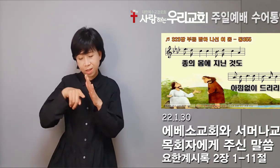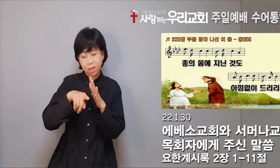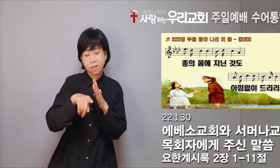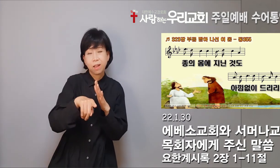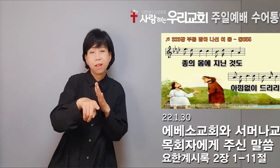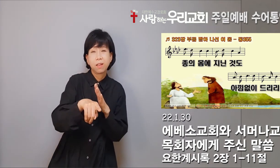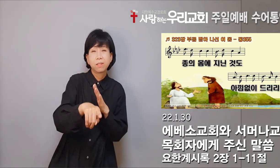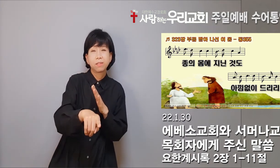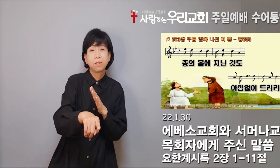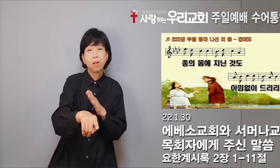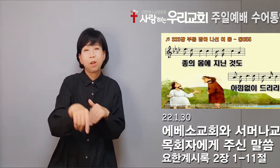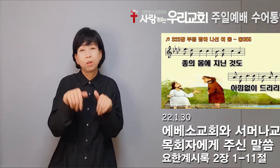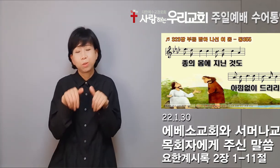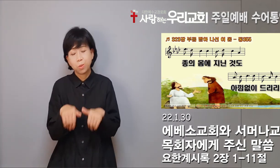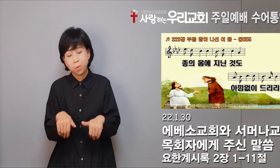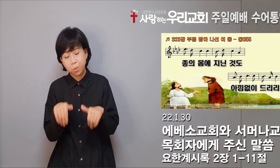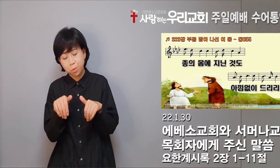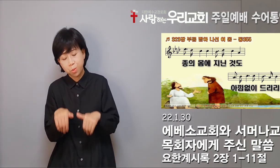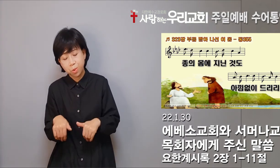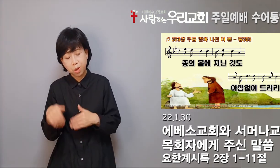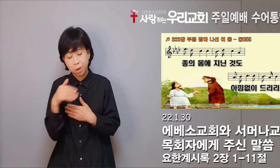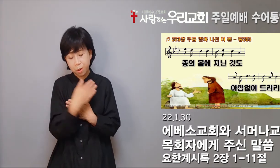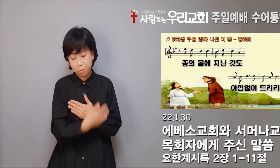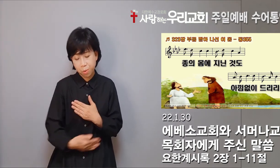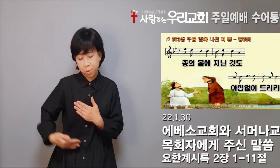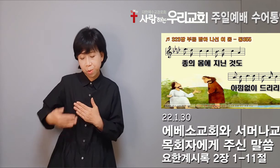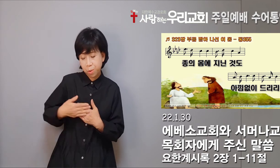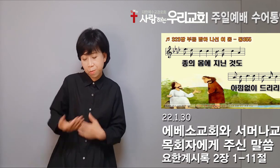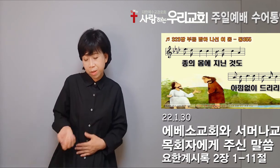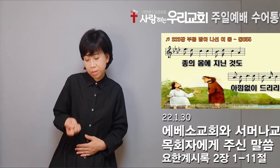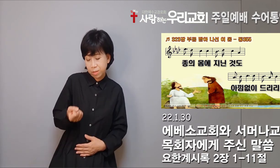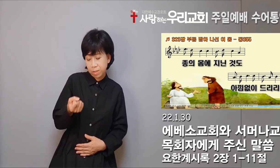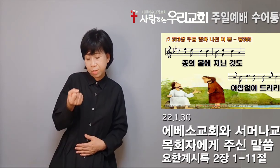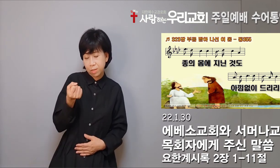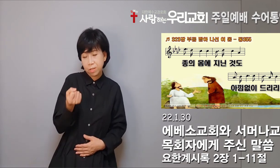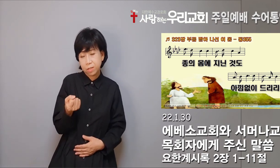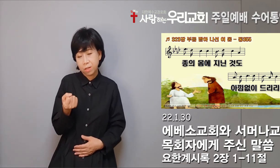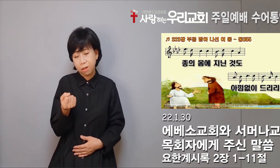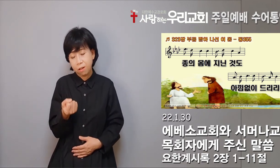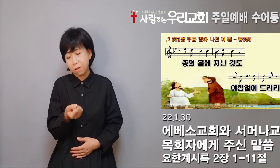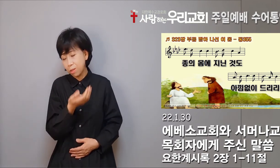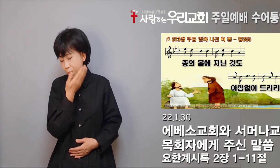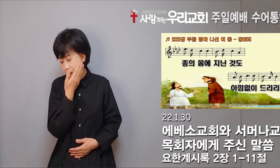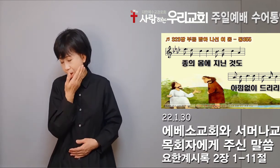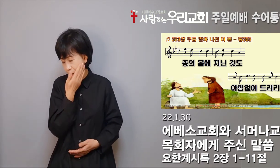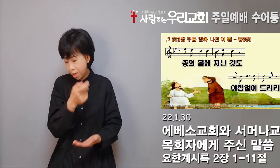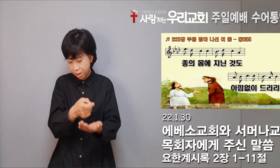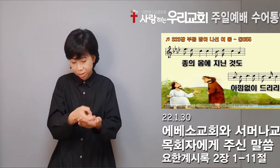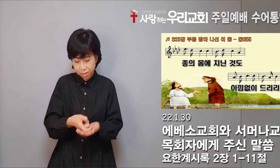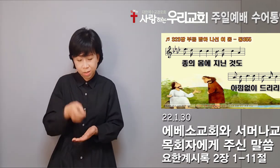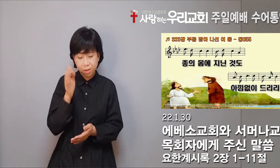찾아가서 정의 몸에 지닌 것도